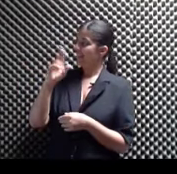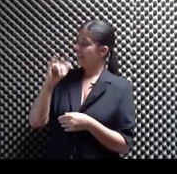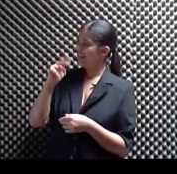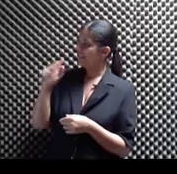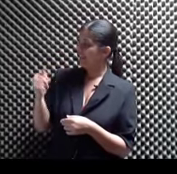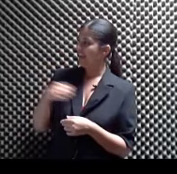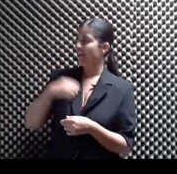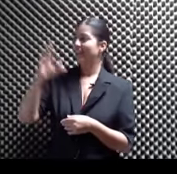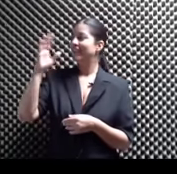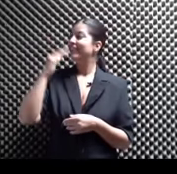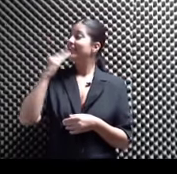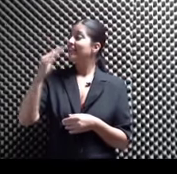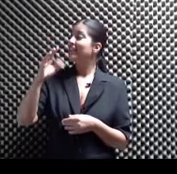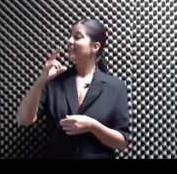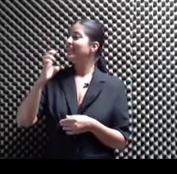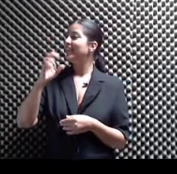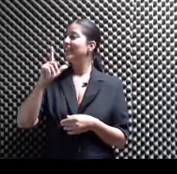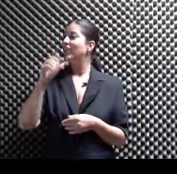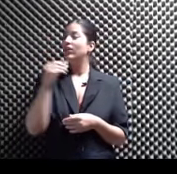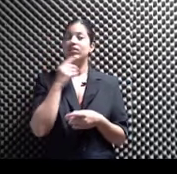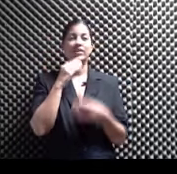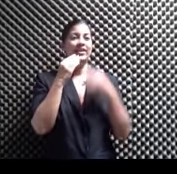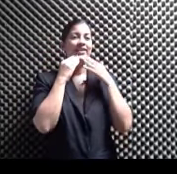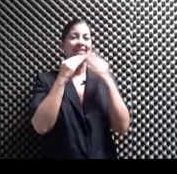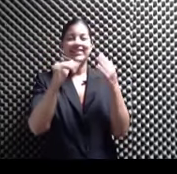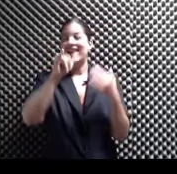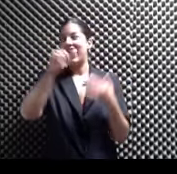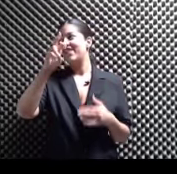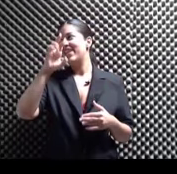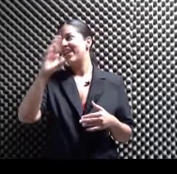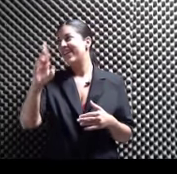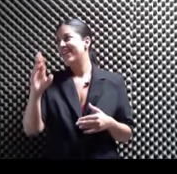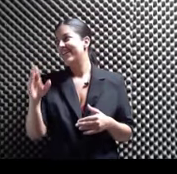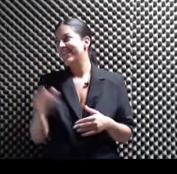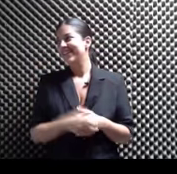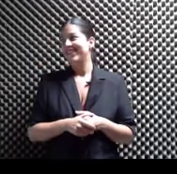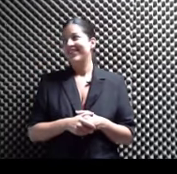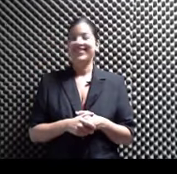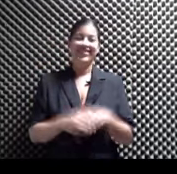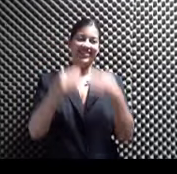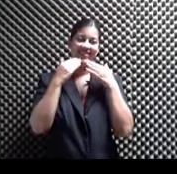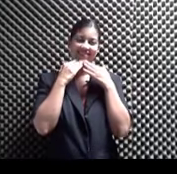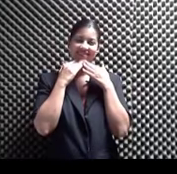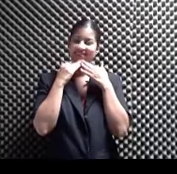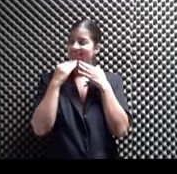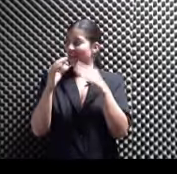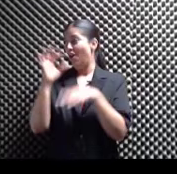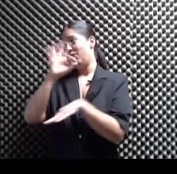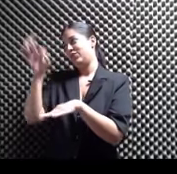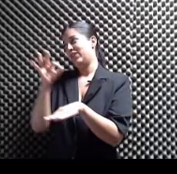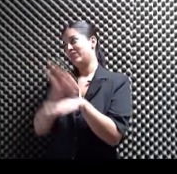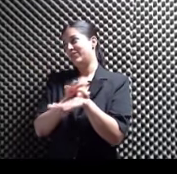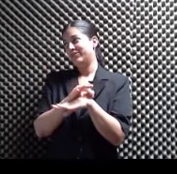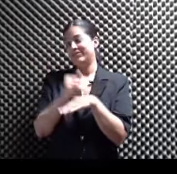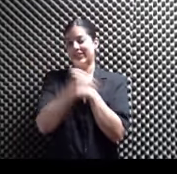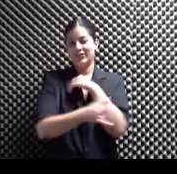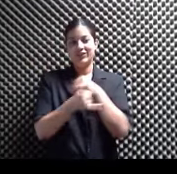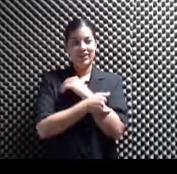Gracias, Chenan, allá, que está haciendo el sonido de esta obra también. Gracias, Javier Santiago, de la Fundación Nacional para la Cultura Popular.